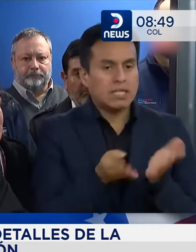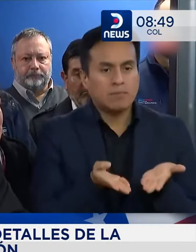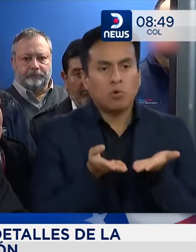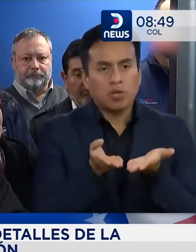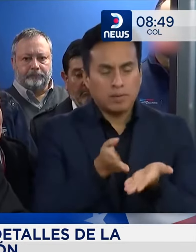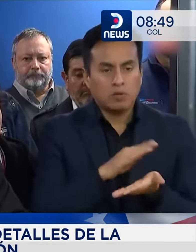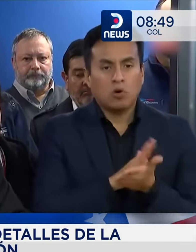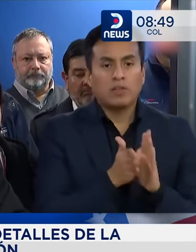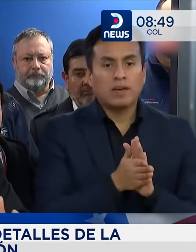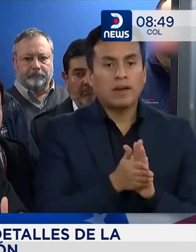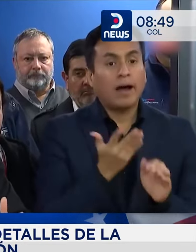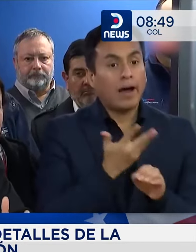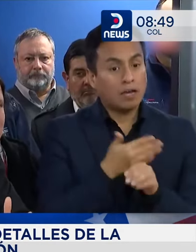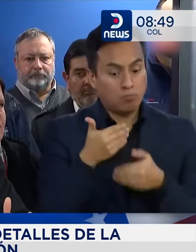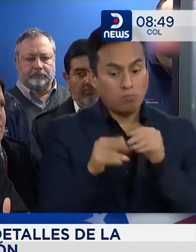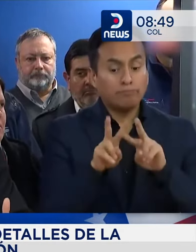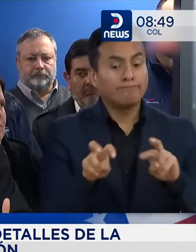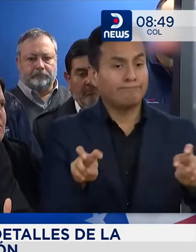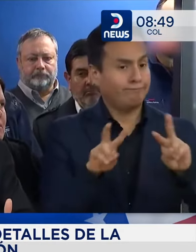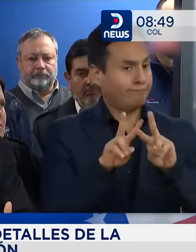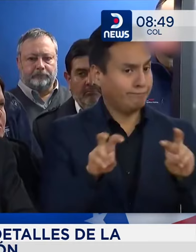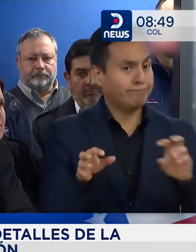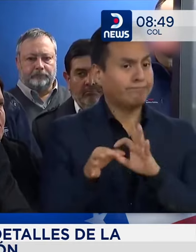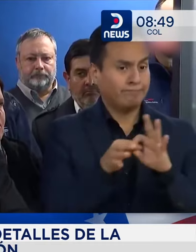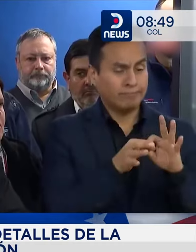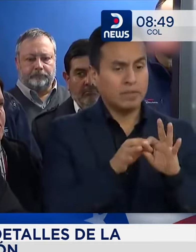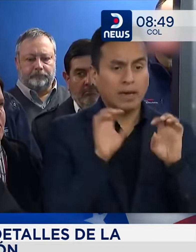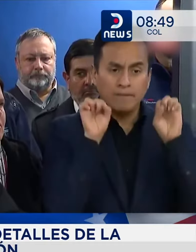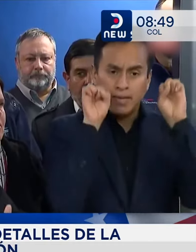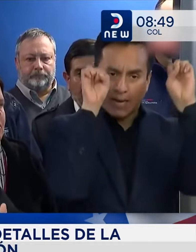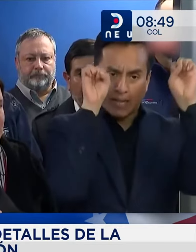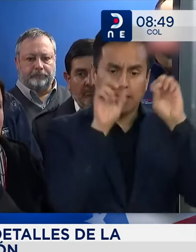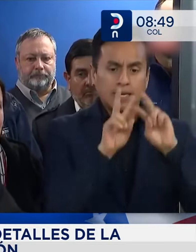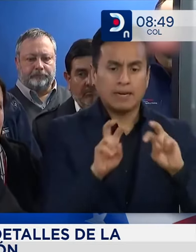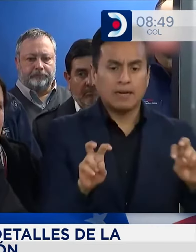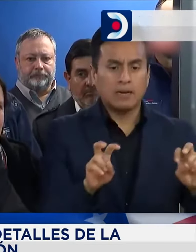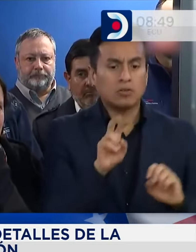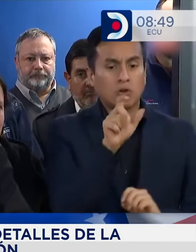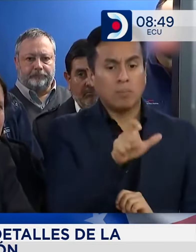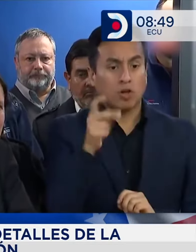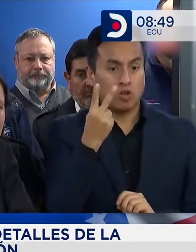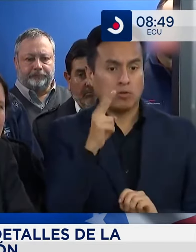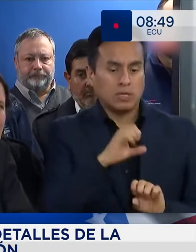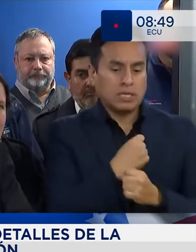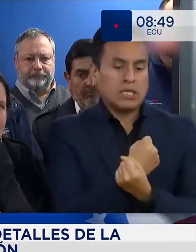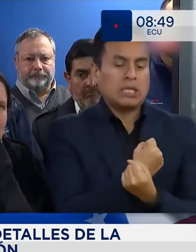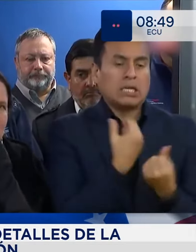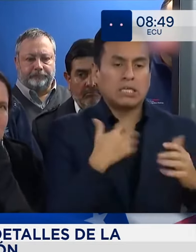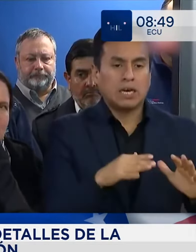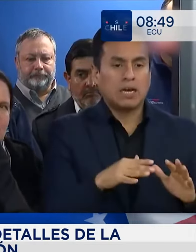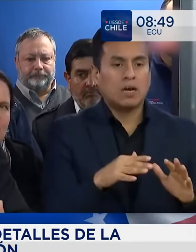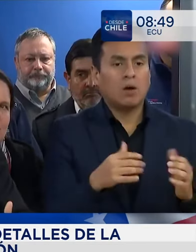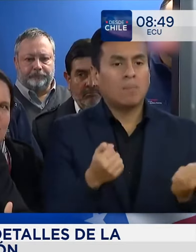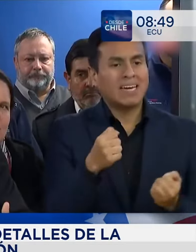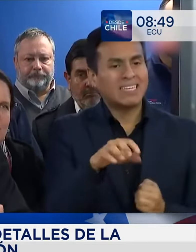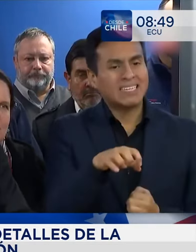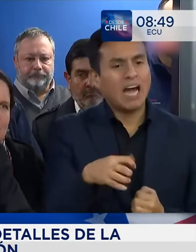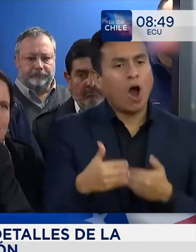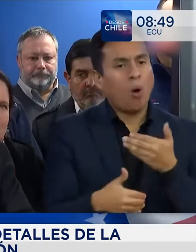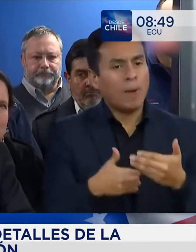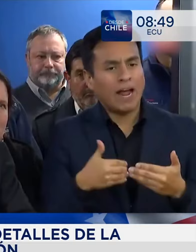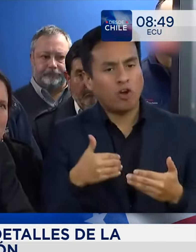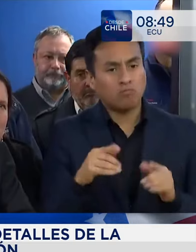disponibles hay ya en curso una investigación por parte de la fiscalía hay dos personas detenidas un maquinista y un